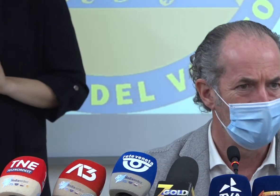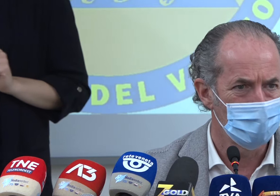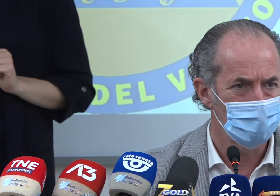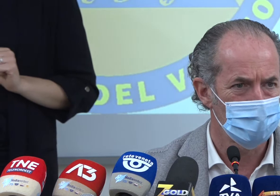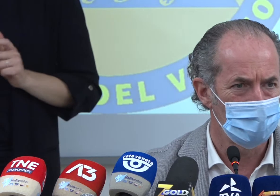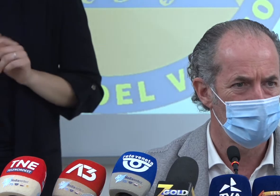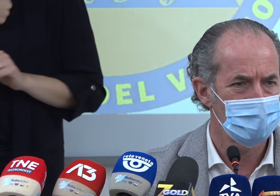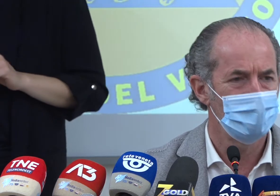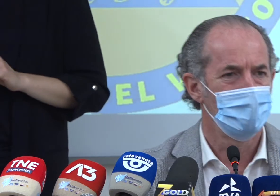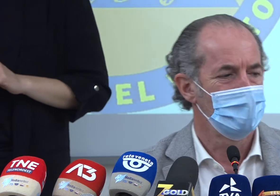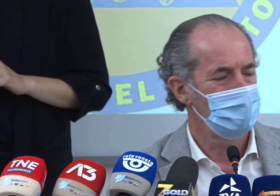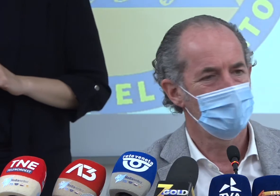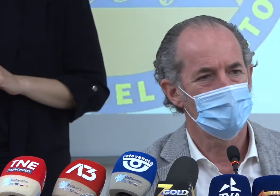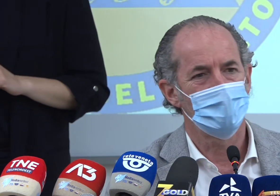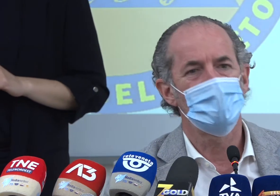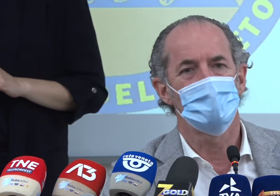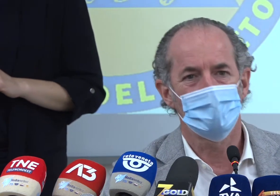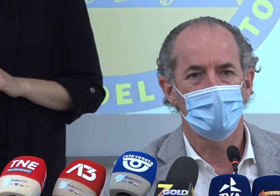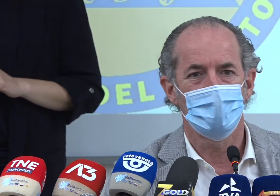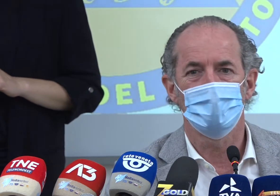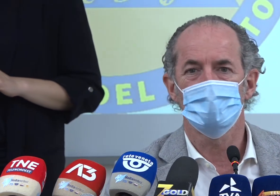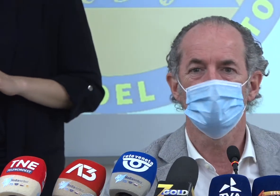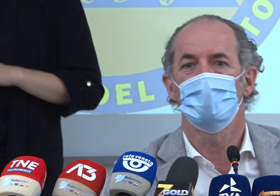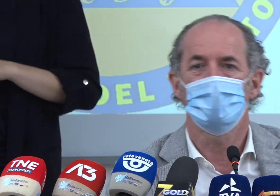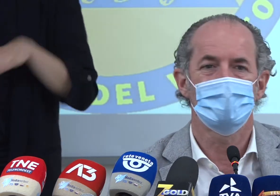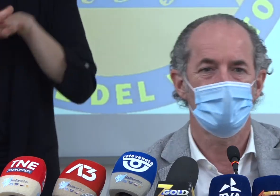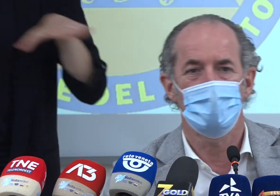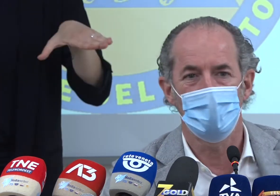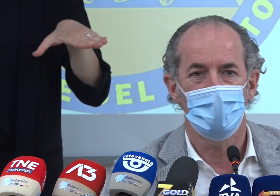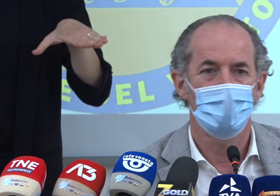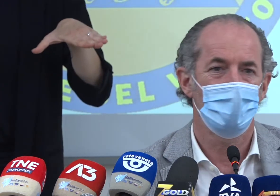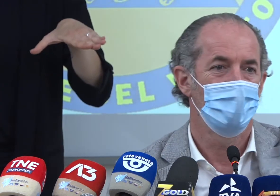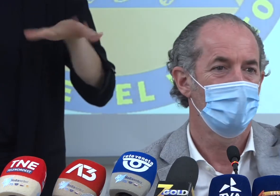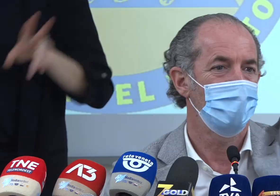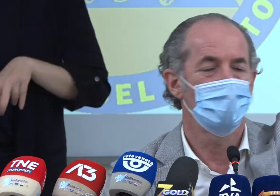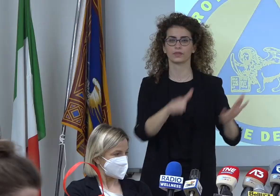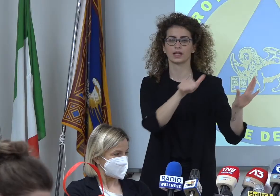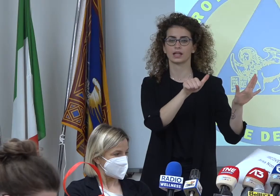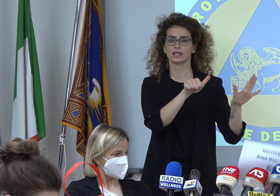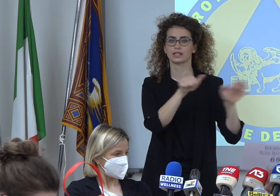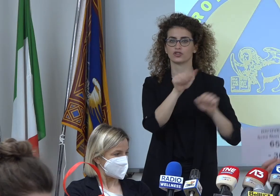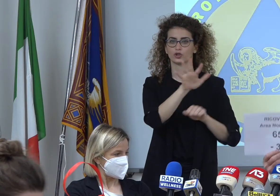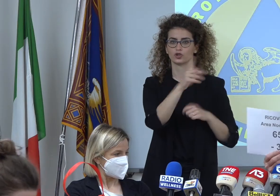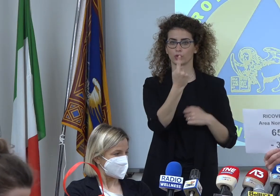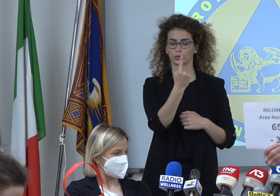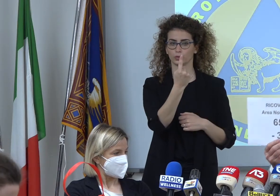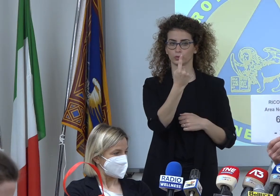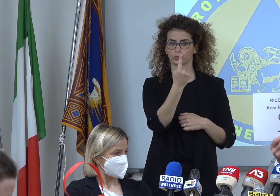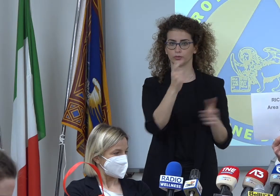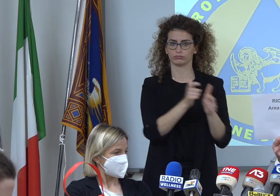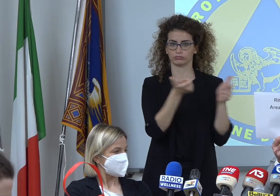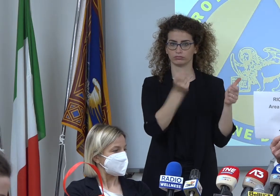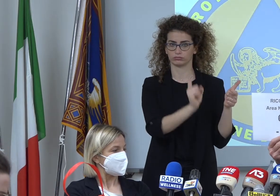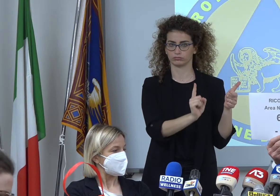per approdare il 7 giugno alla fascia di minor rischio. Nella conferenza delle regioni, e il ministro lo ha recepito, in